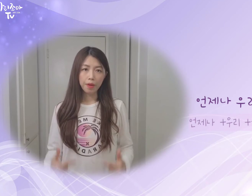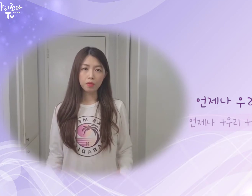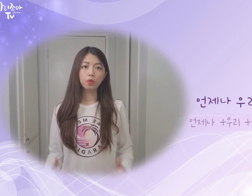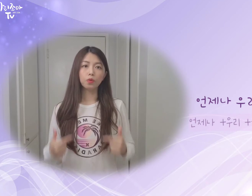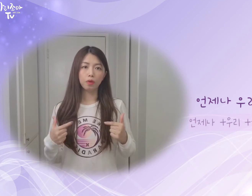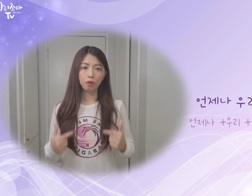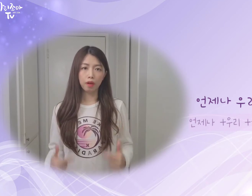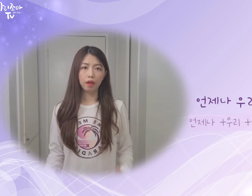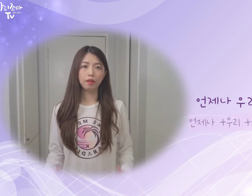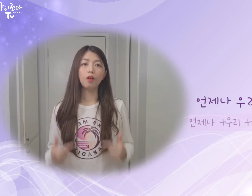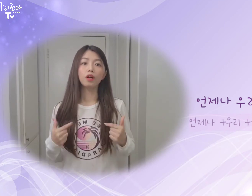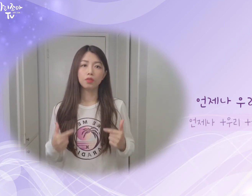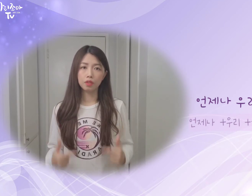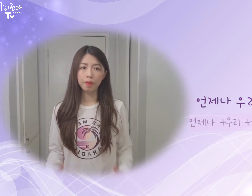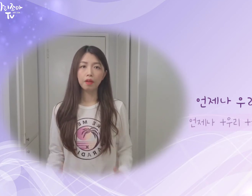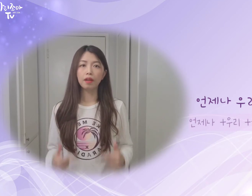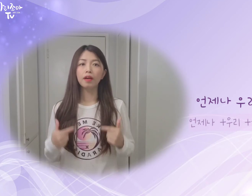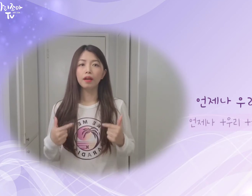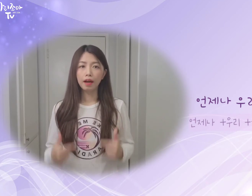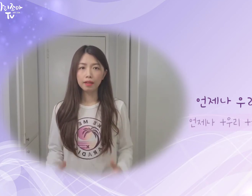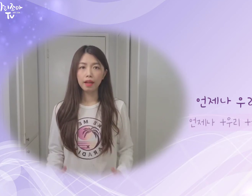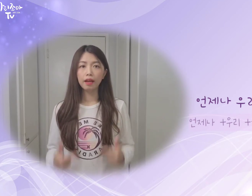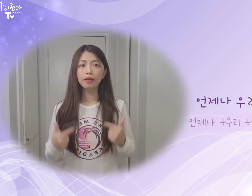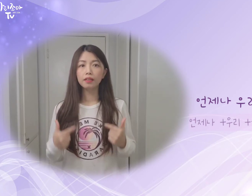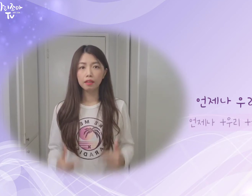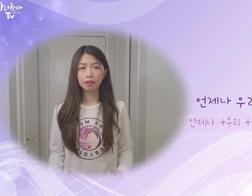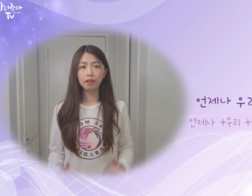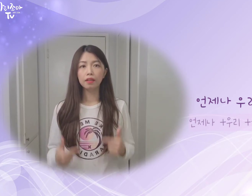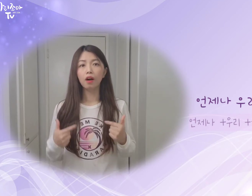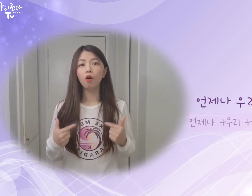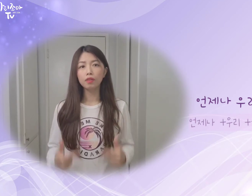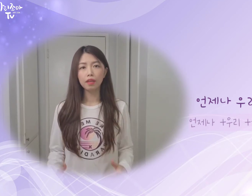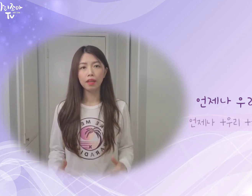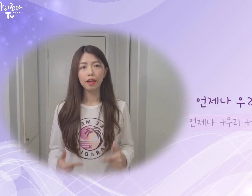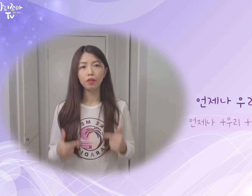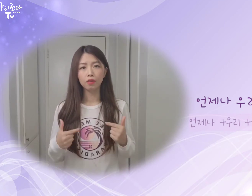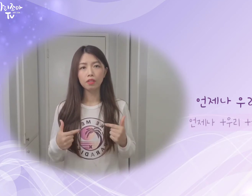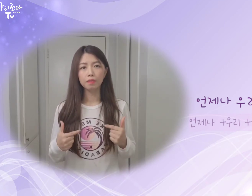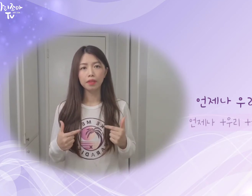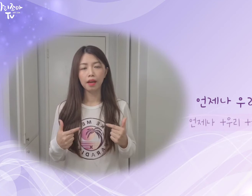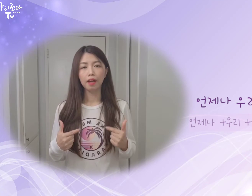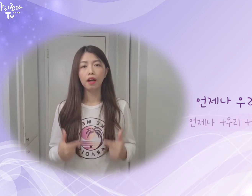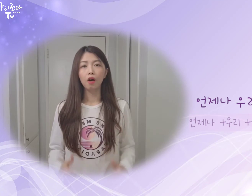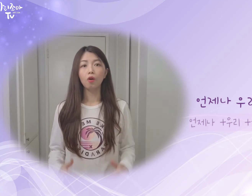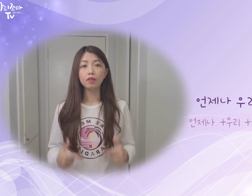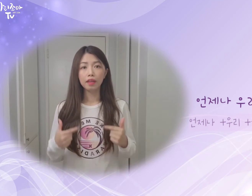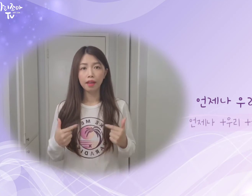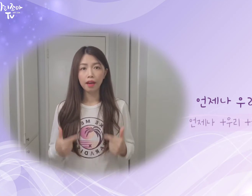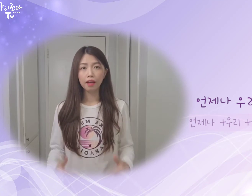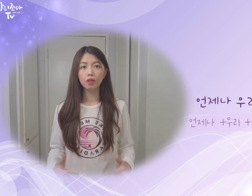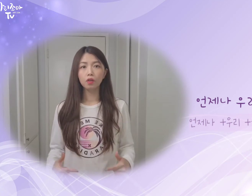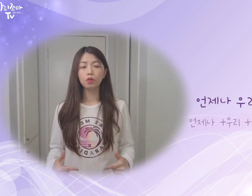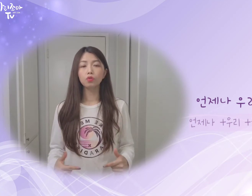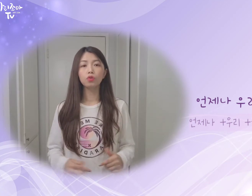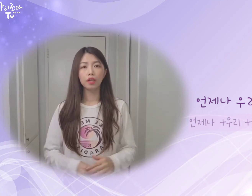배쪽으로 이렇게 내려가 주시면 항상 늘 언제나 이런 뜻입니다. 언제나 우리.